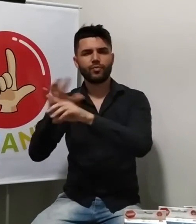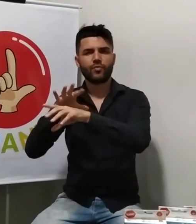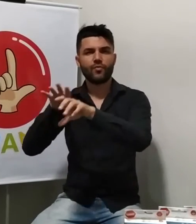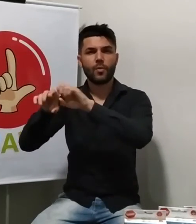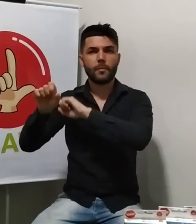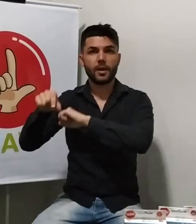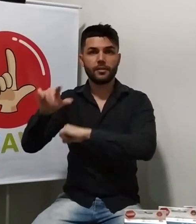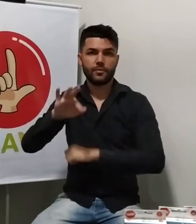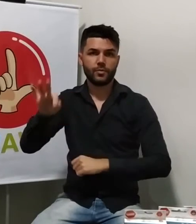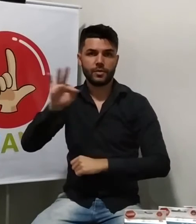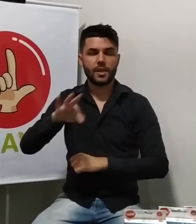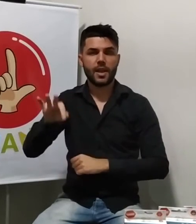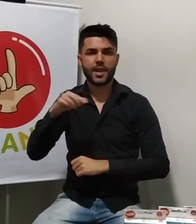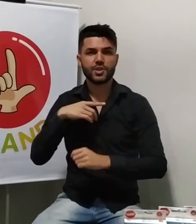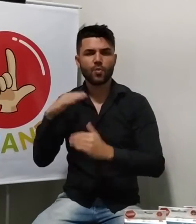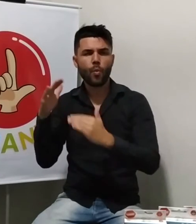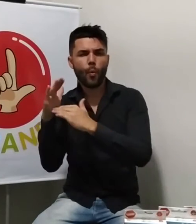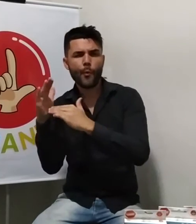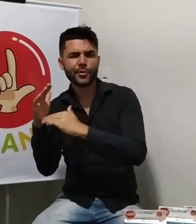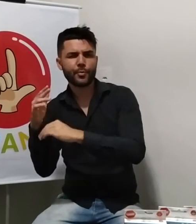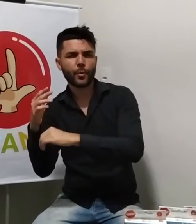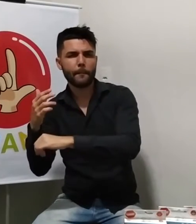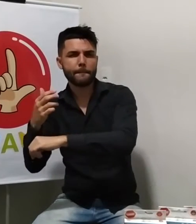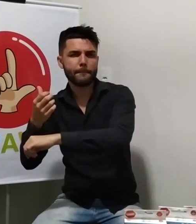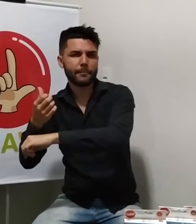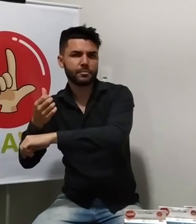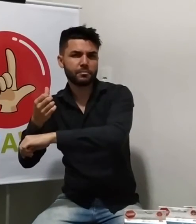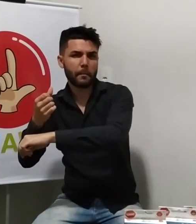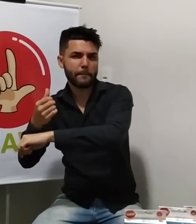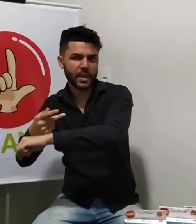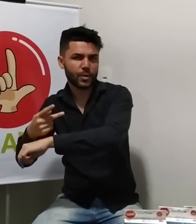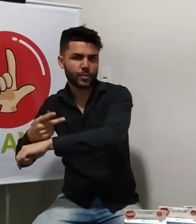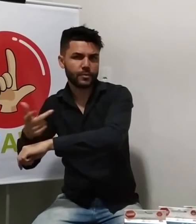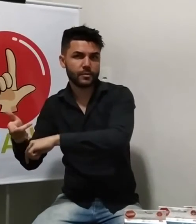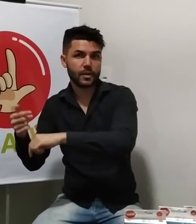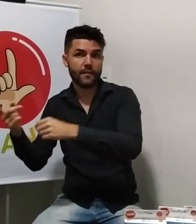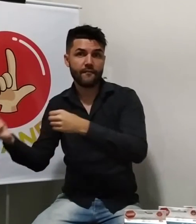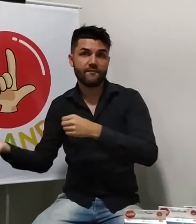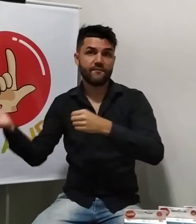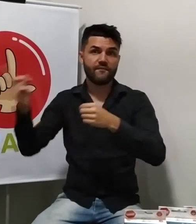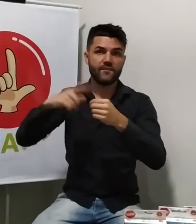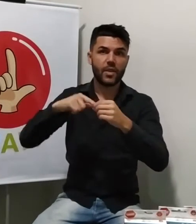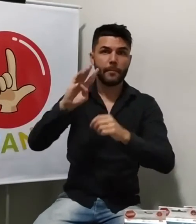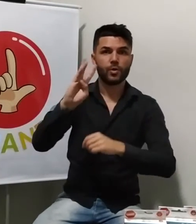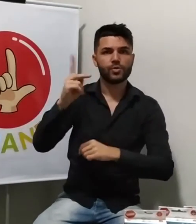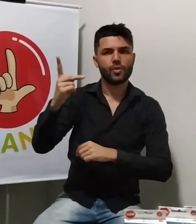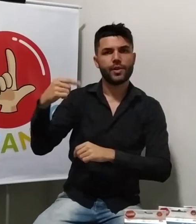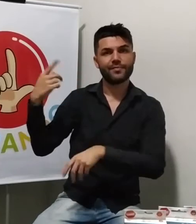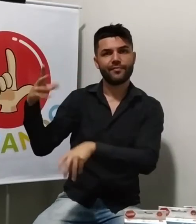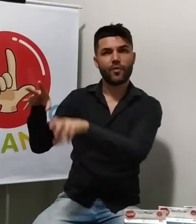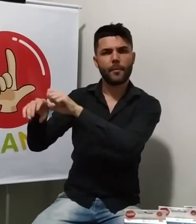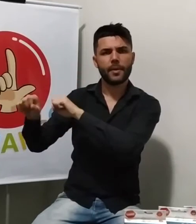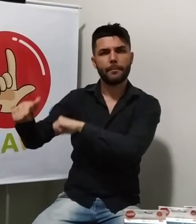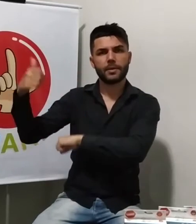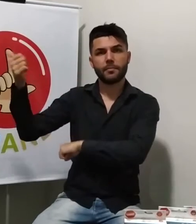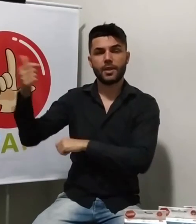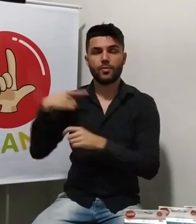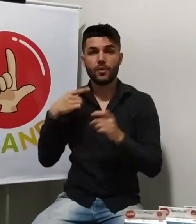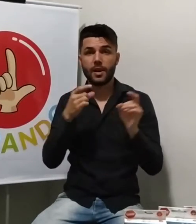para as operadoras todas no Brasil, porque o modelo era muito agradável para a operadora. Eu chegava pra TIM, pra Oi, eu tenho esse tanto de jogo, você não me paga nada, só paga o